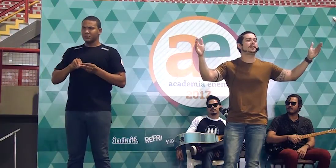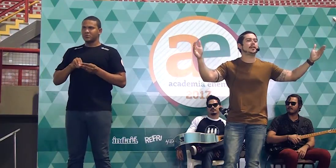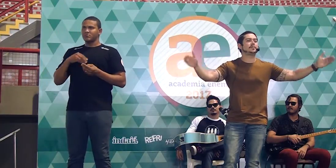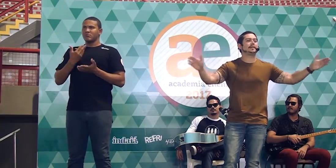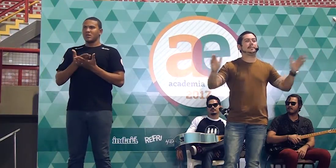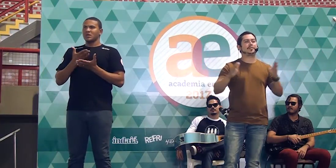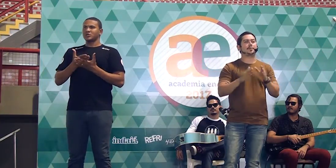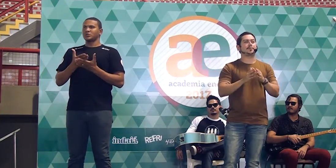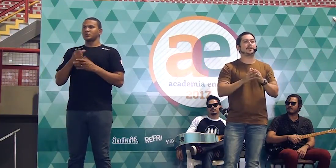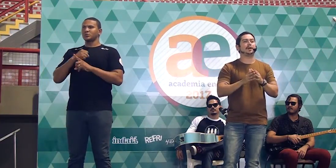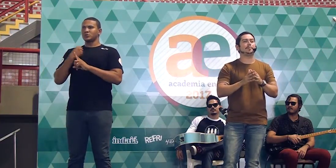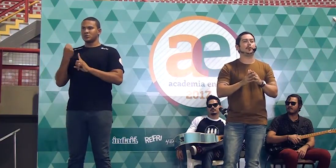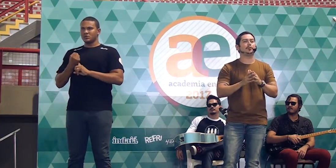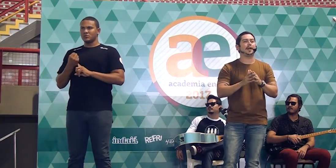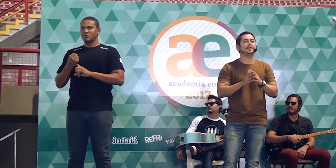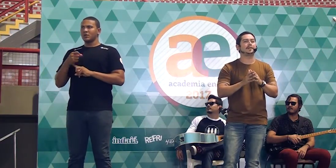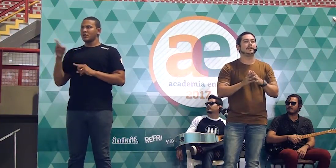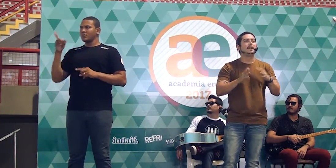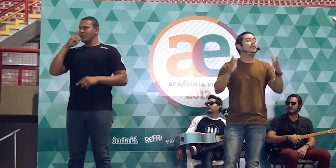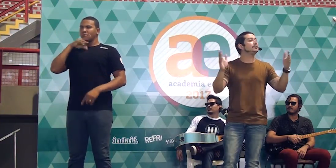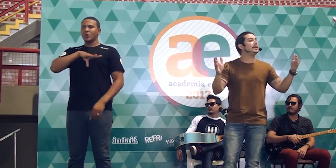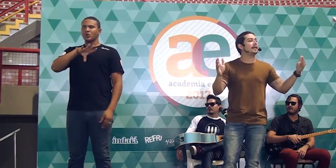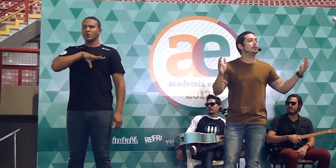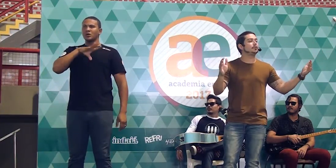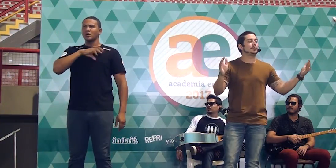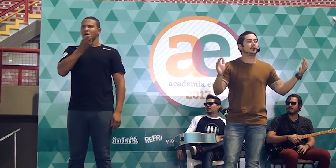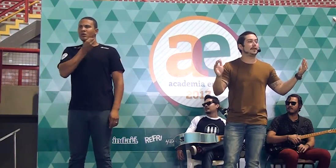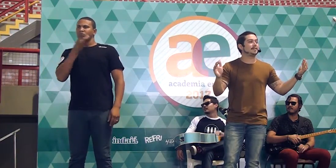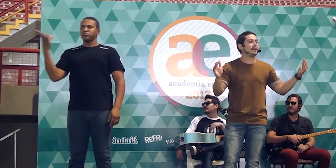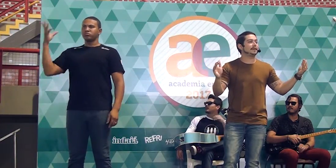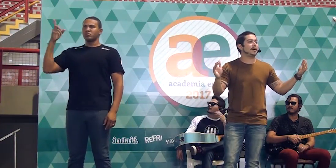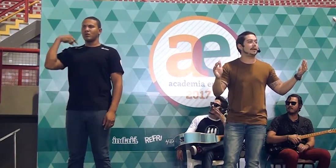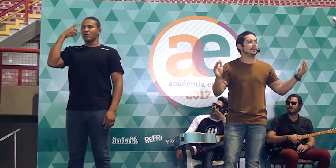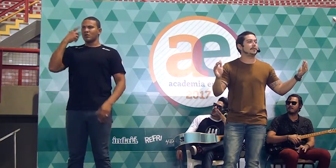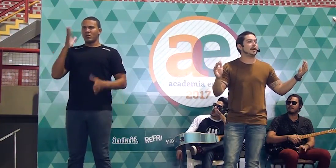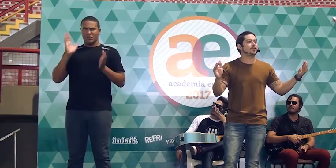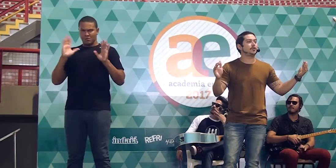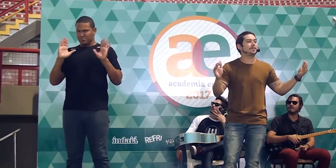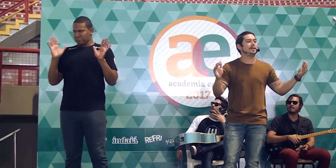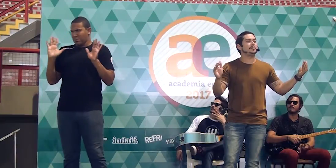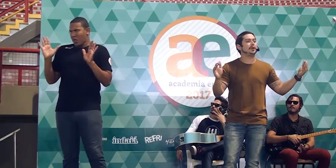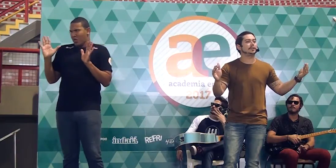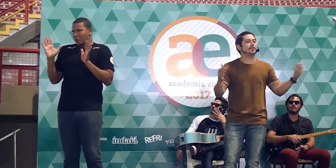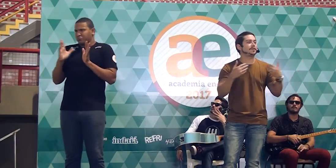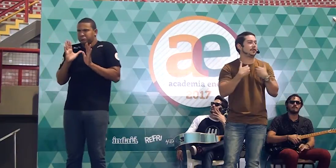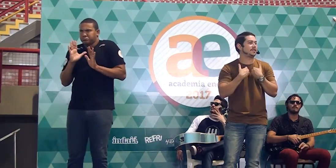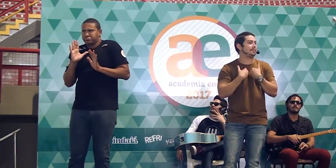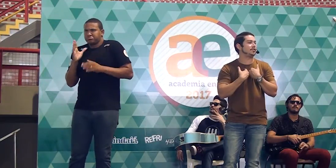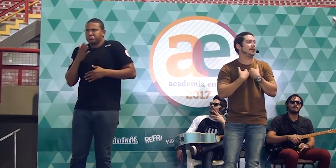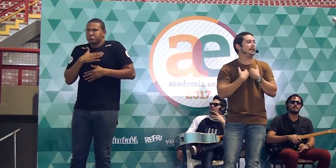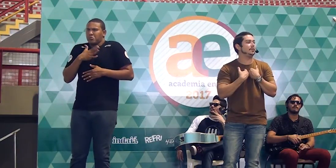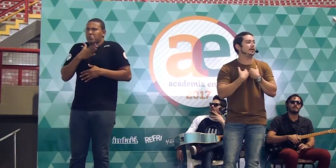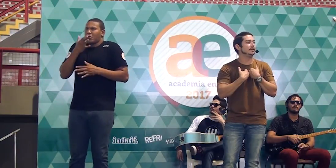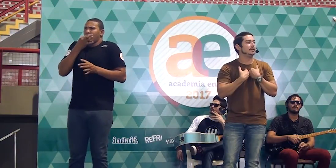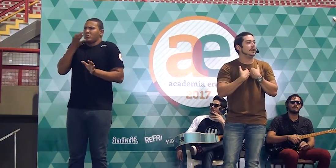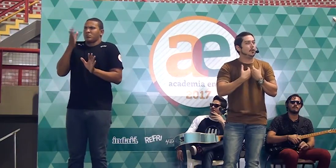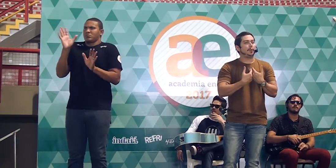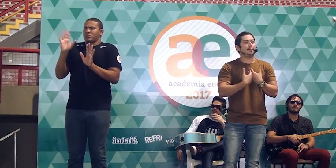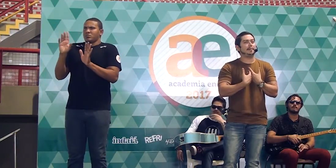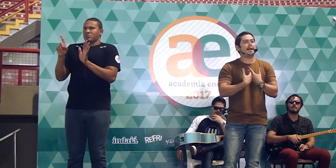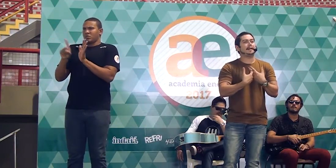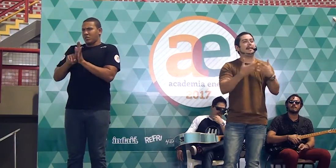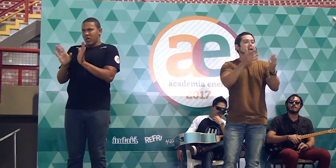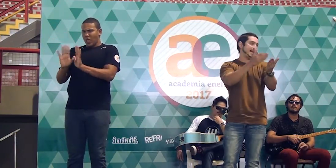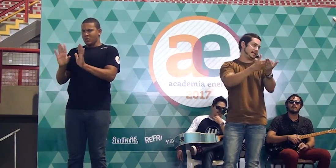sei quantas aulas de matemática por semana em português. Não tem nada contra português e matemática, são áreas de conhecimento importantíssimas, você não saber sua língua.